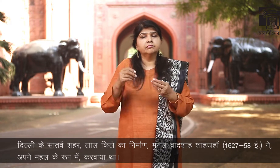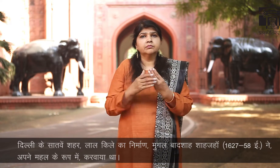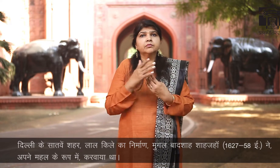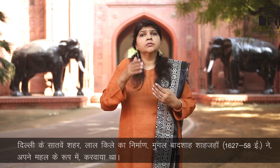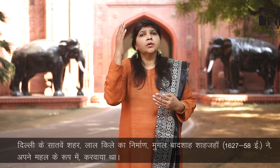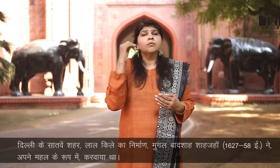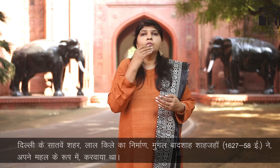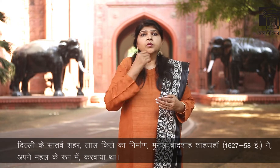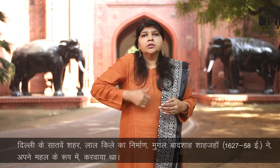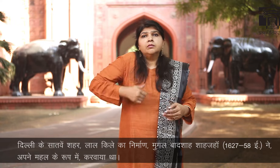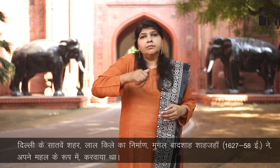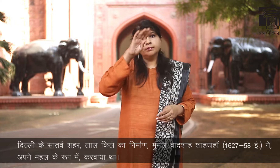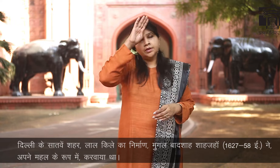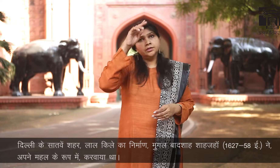मुगल बादशाह शाहजहां ने